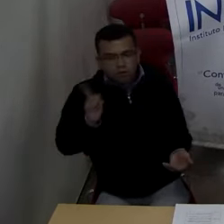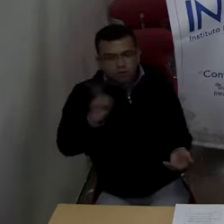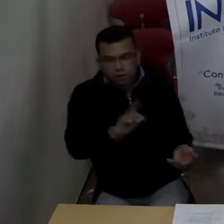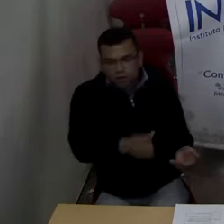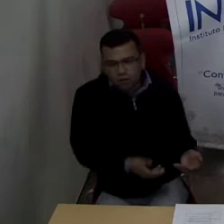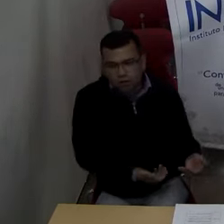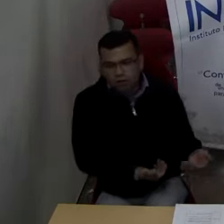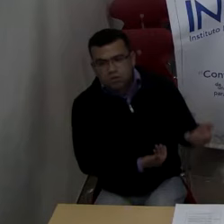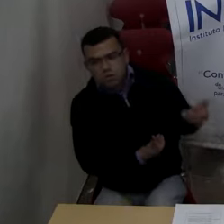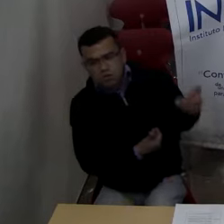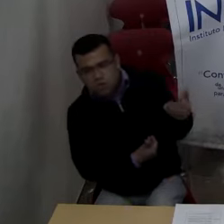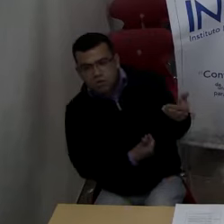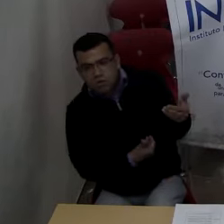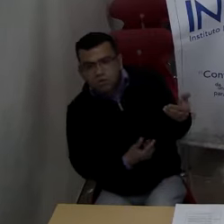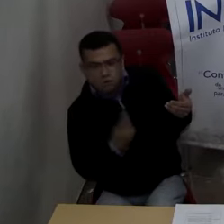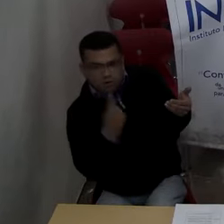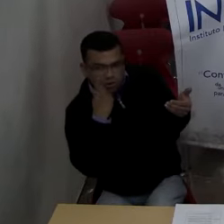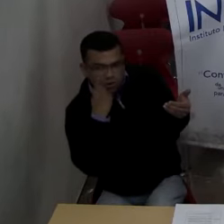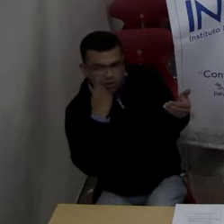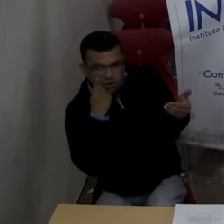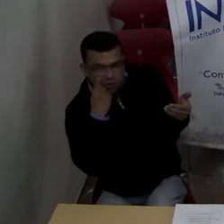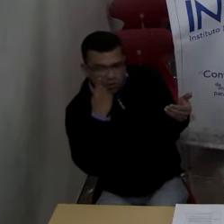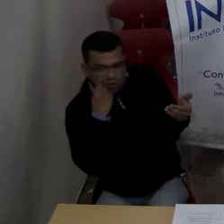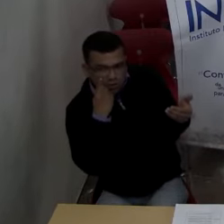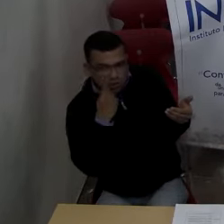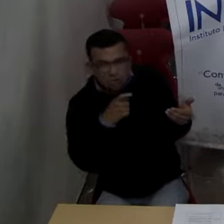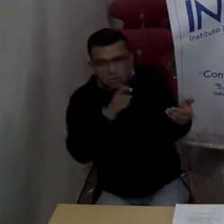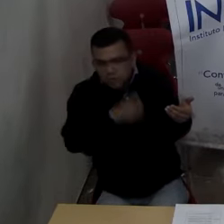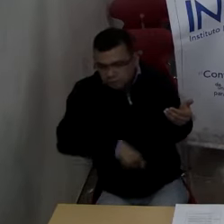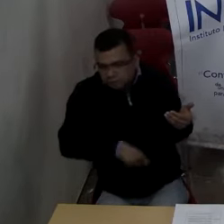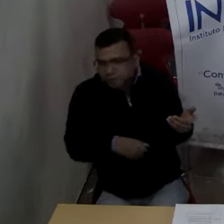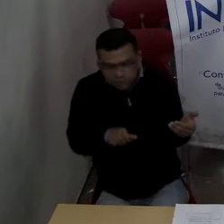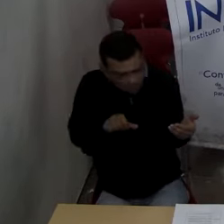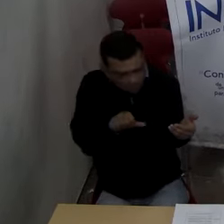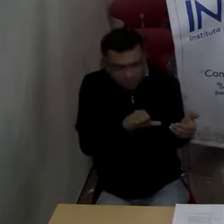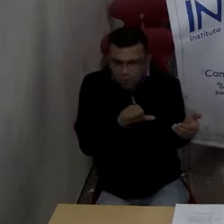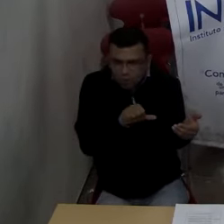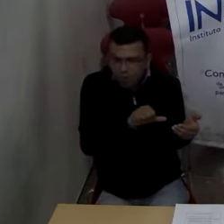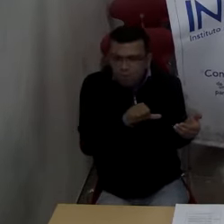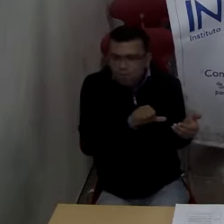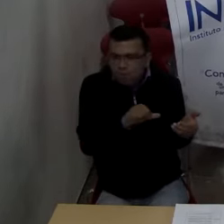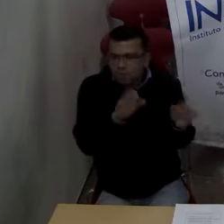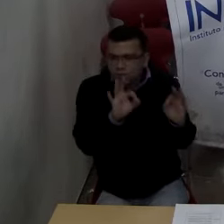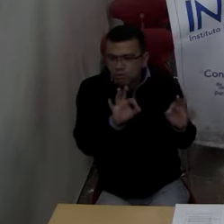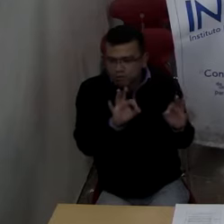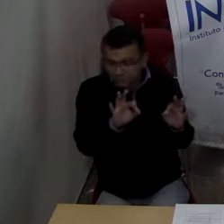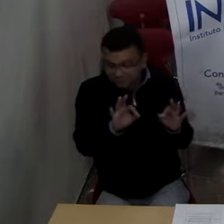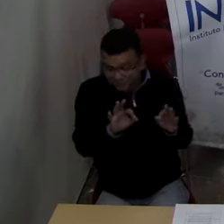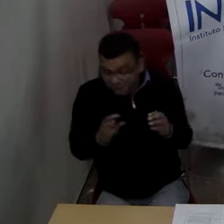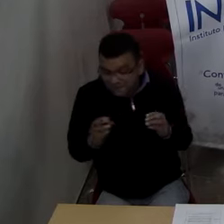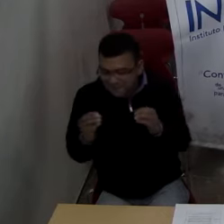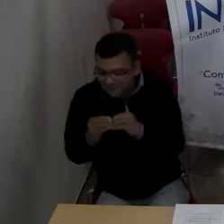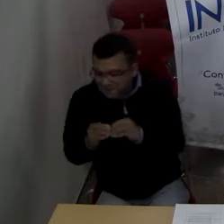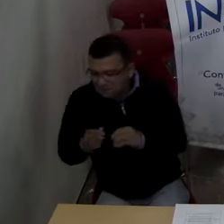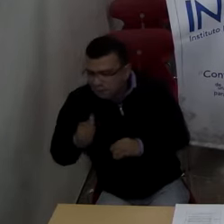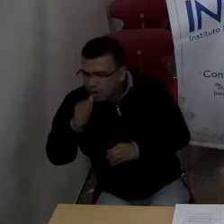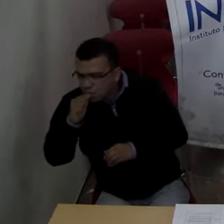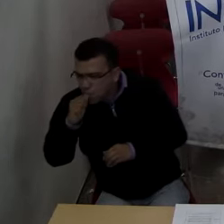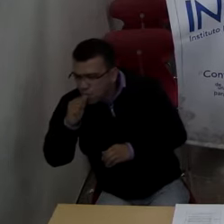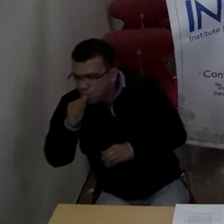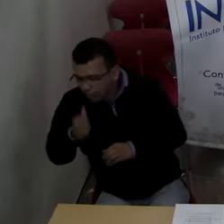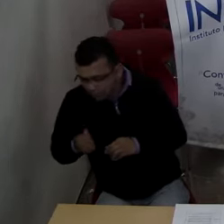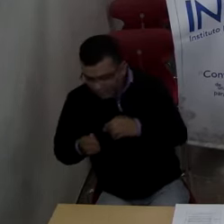cuando en la sesión del oído, las estructuras del oído que